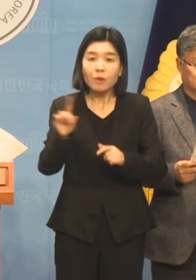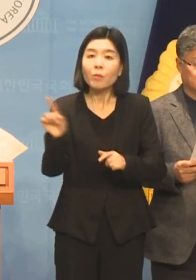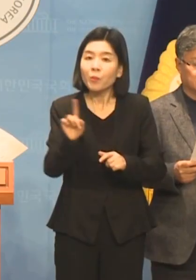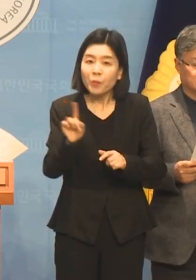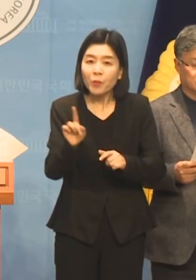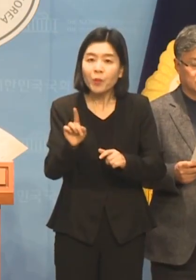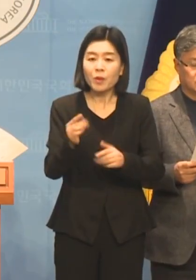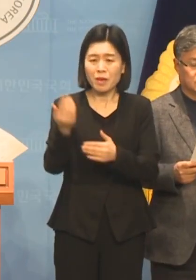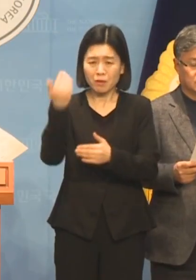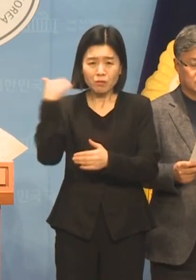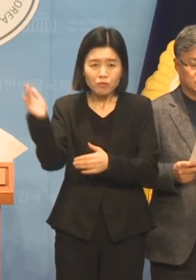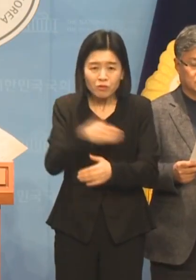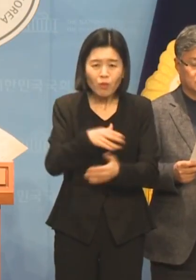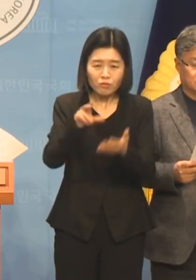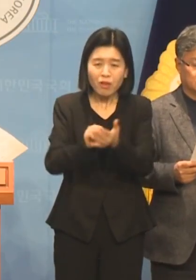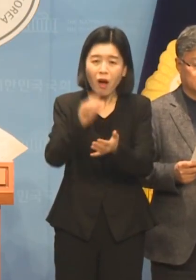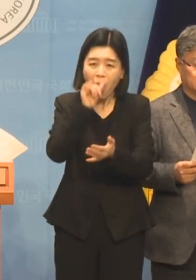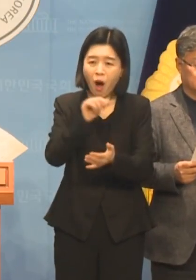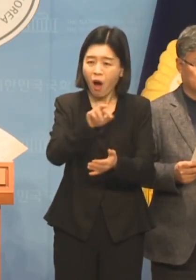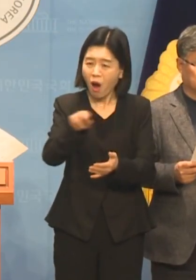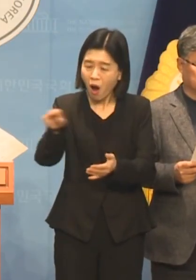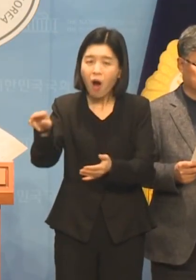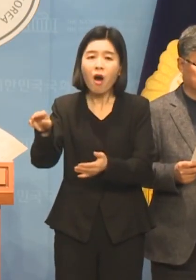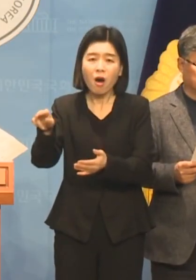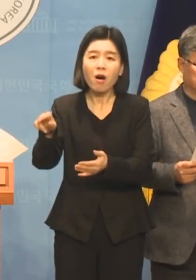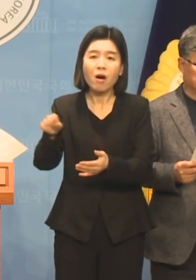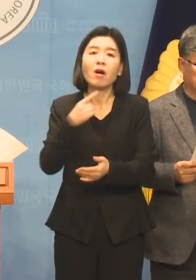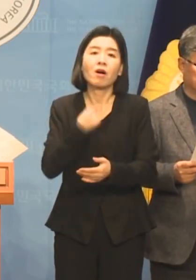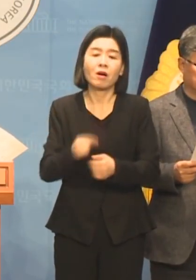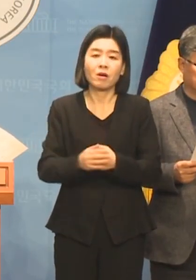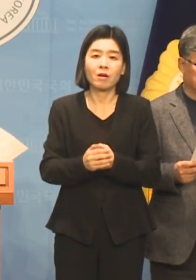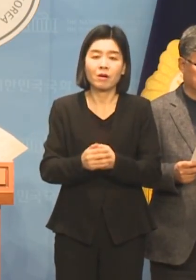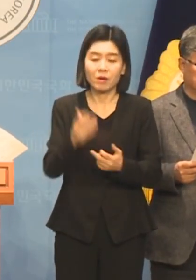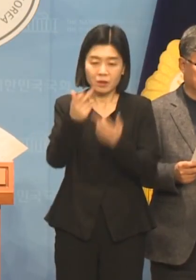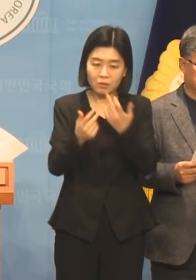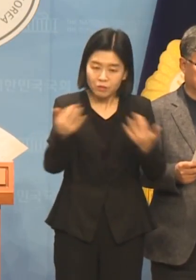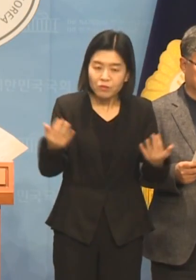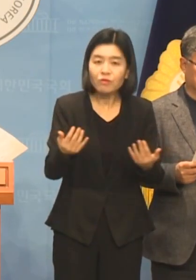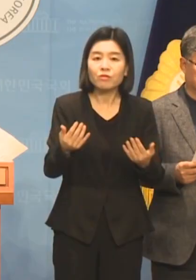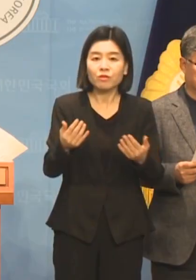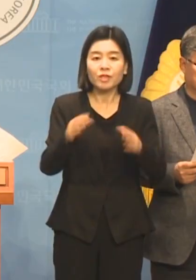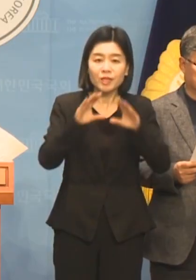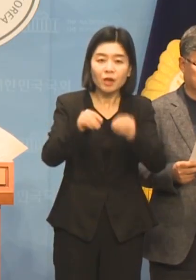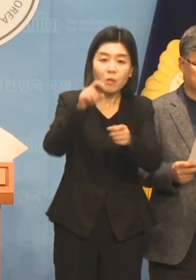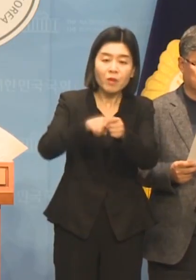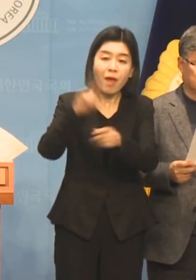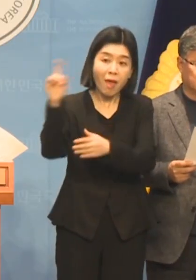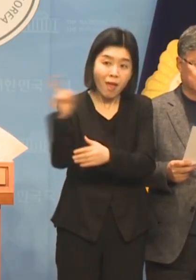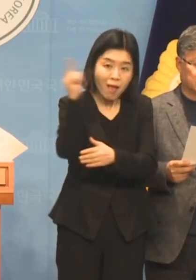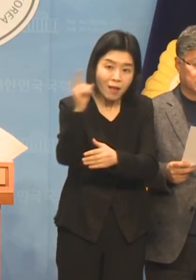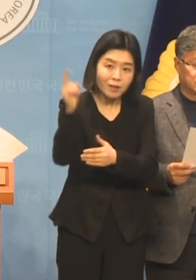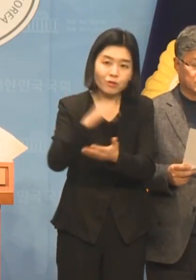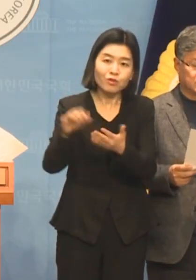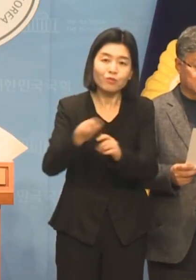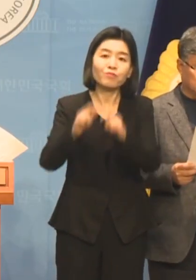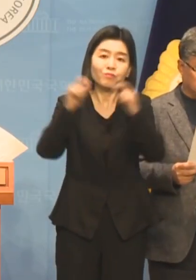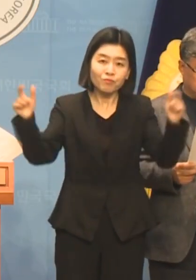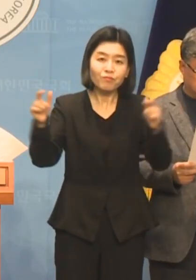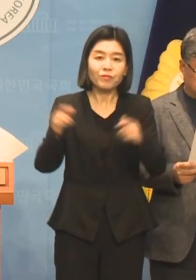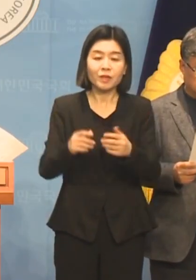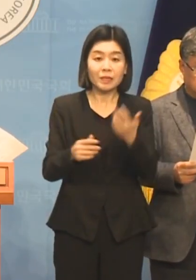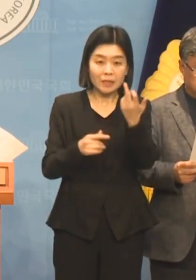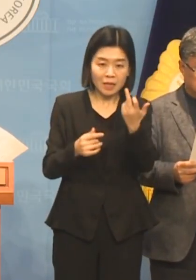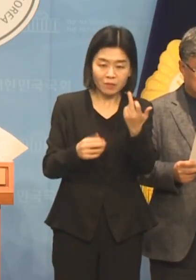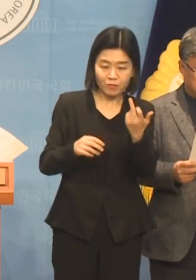이미 여러 차례 지적됐던 문제라는 것입니다. 산불 진화 헬기 확대, 임도 확충, 진화 인력